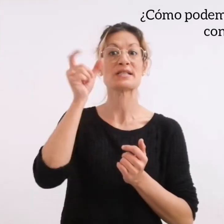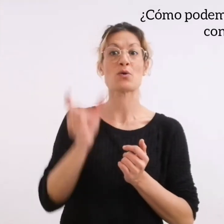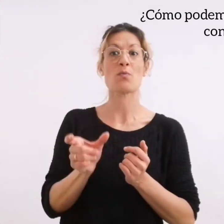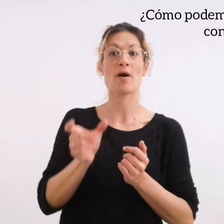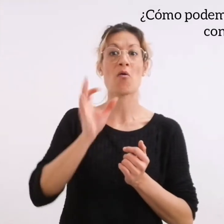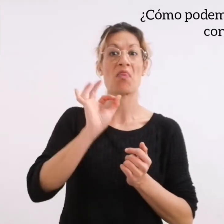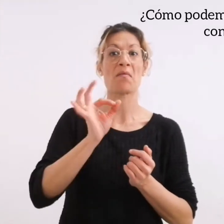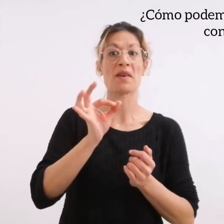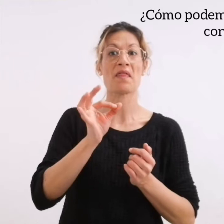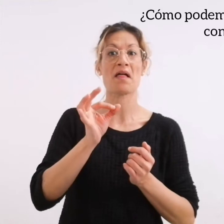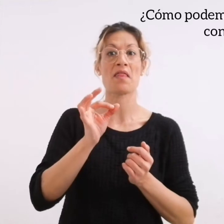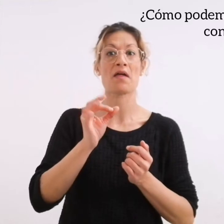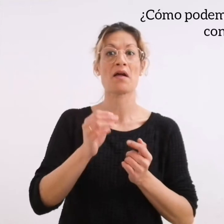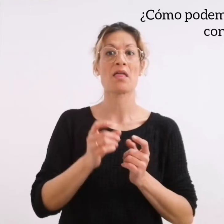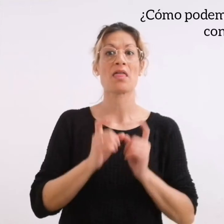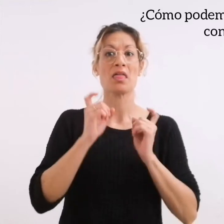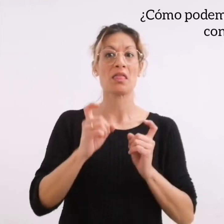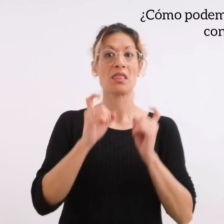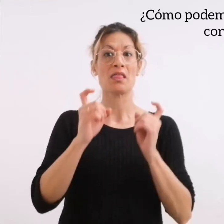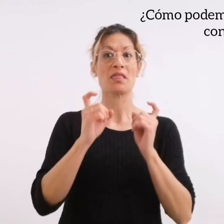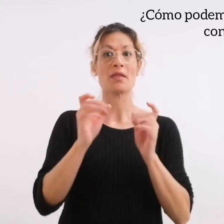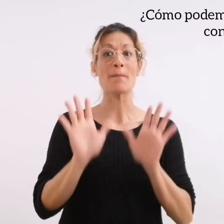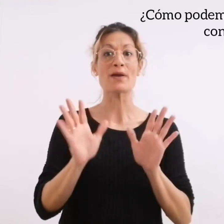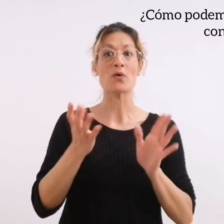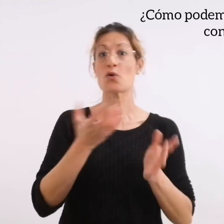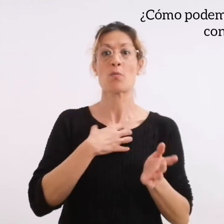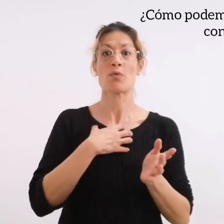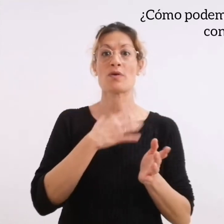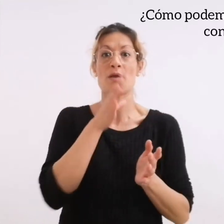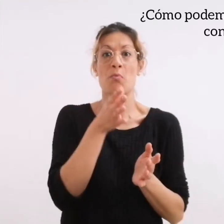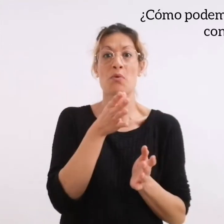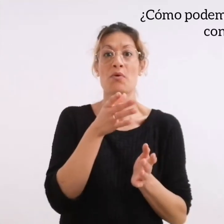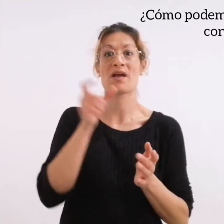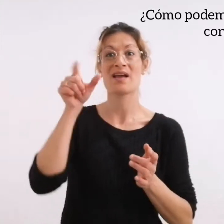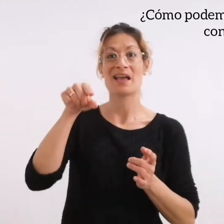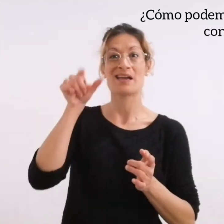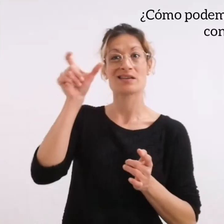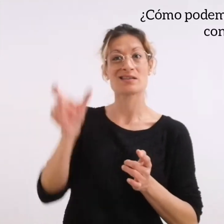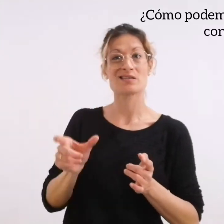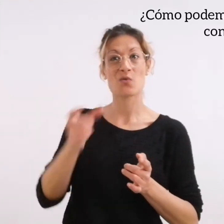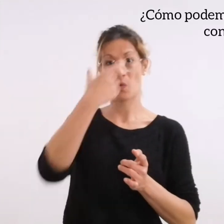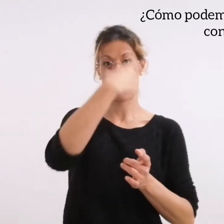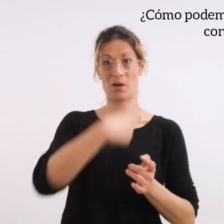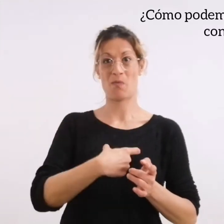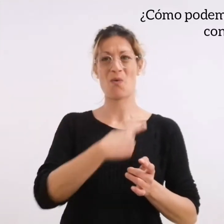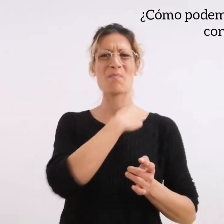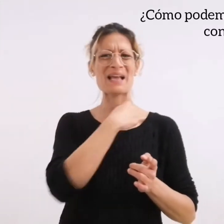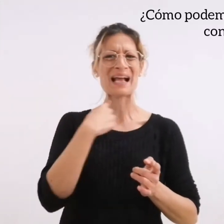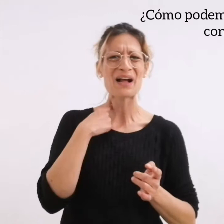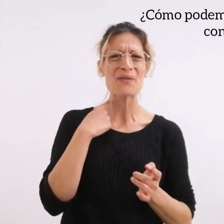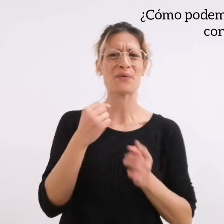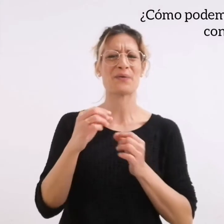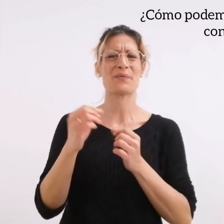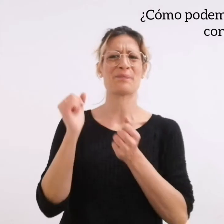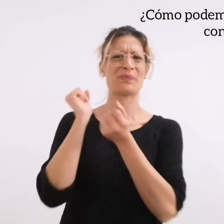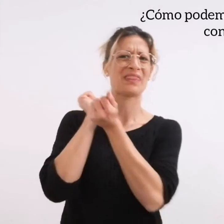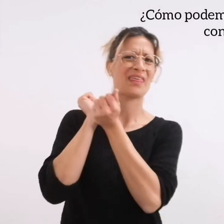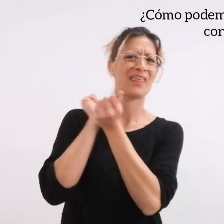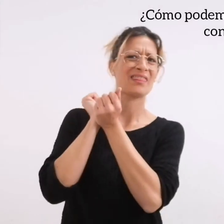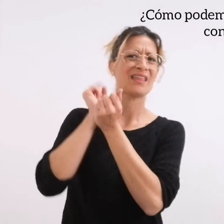hacerlo por sí mismo, porque él es un cuerpo físico que está en pecado, separado de Dios, está atado totalmente a Satanás. No